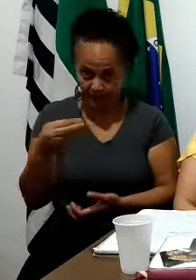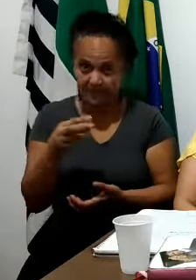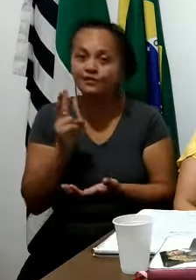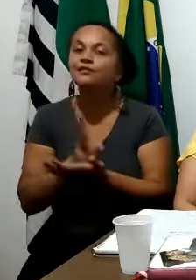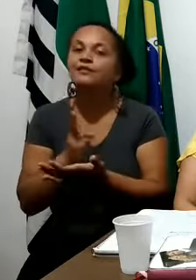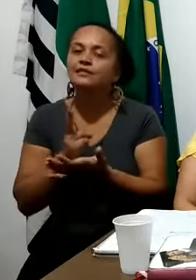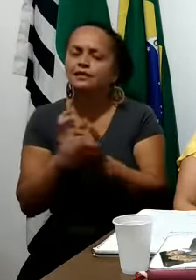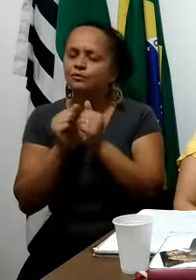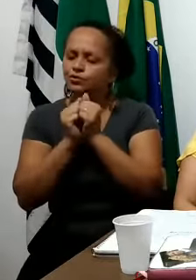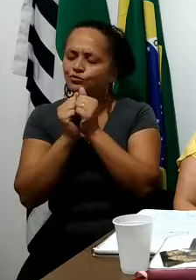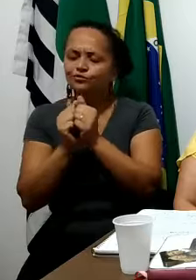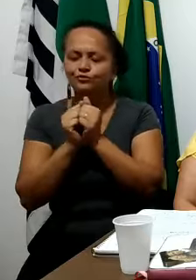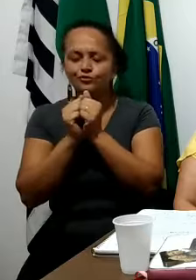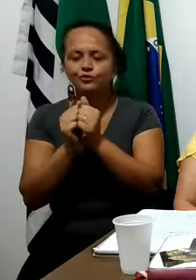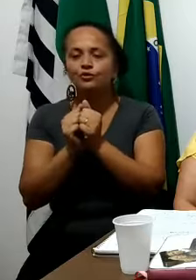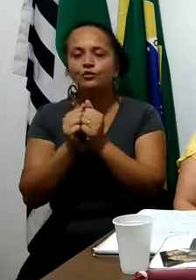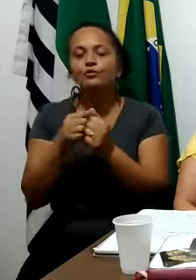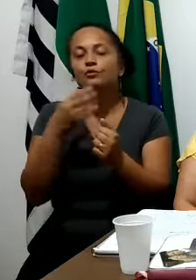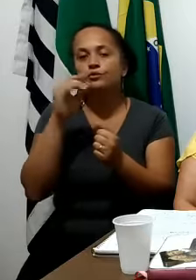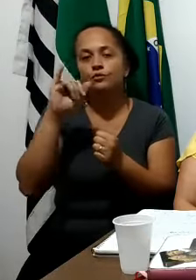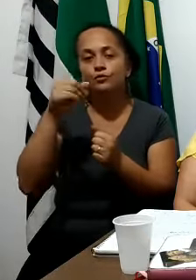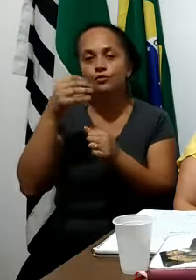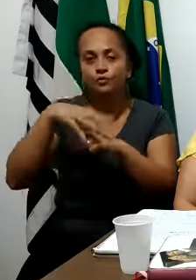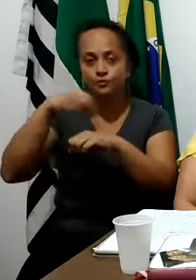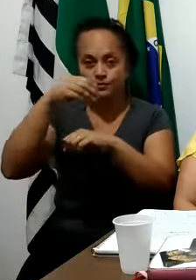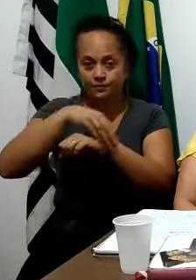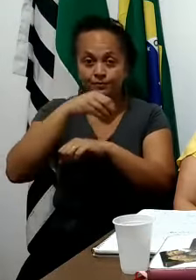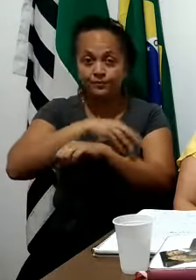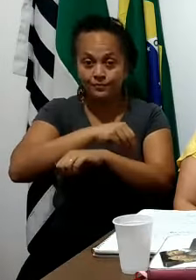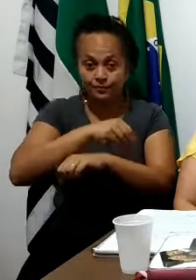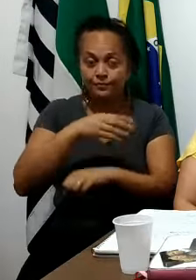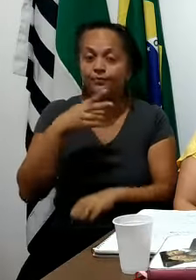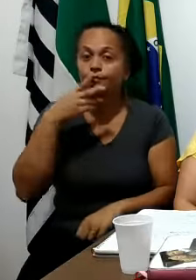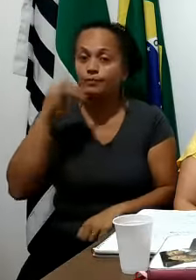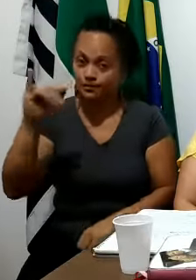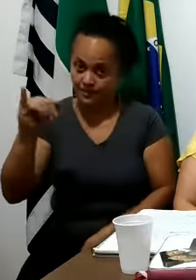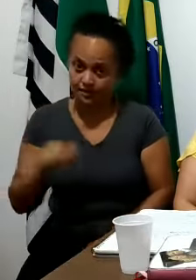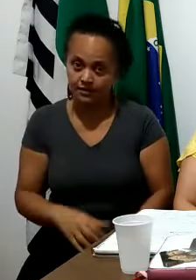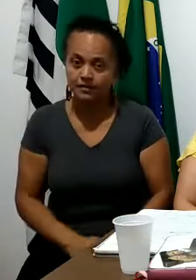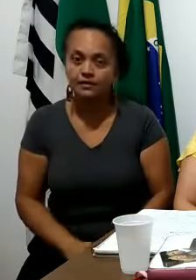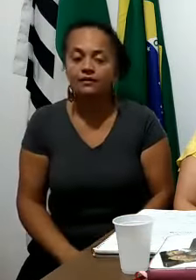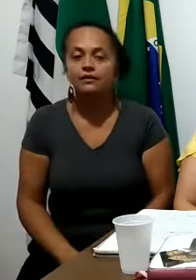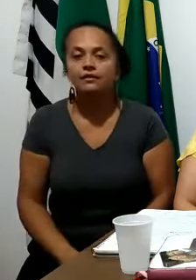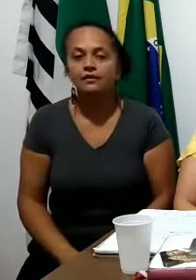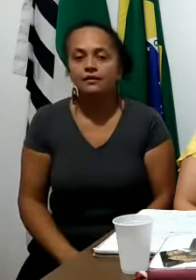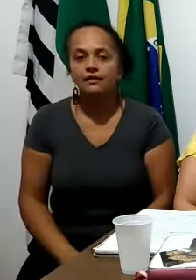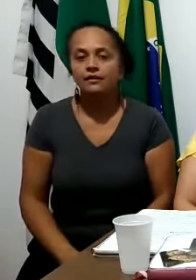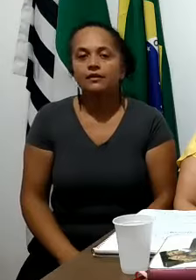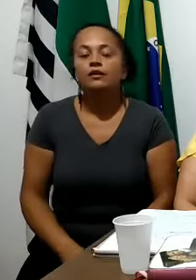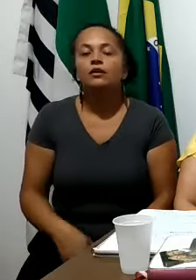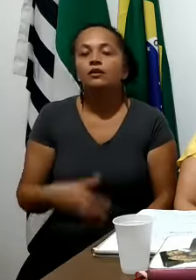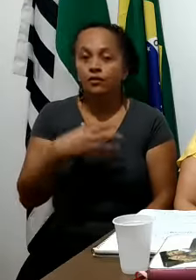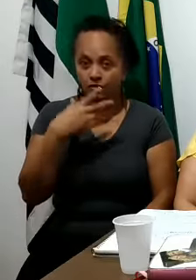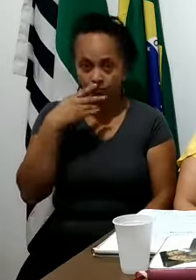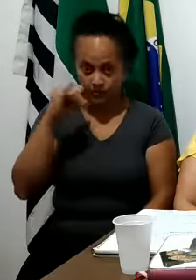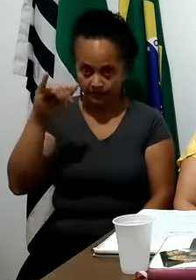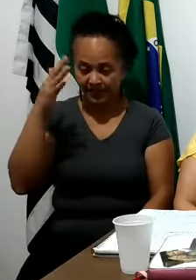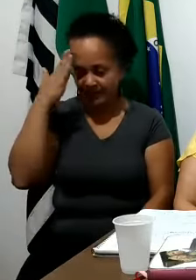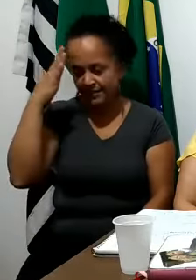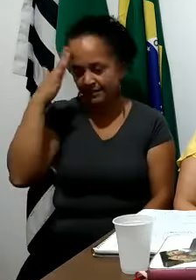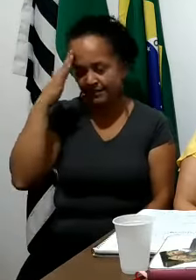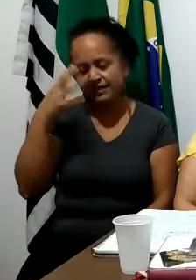ali. Né? Porque Jacó também guardava ali os sonhos de José, né? Falava, tem algo interessante aqui